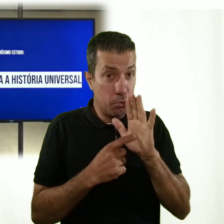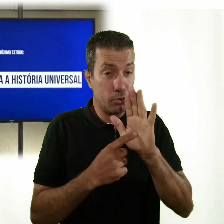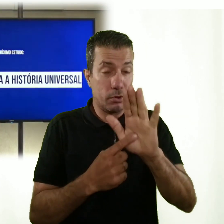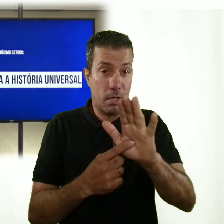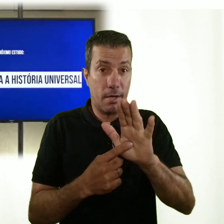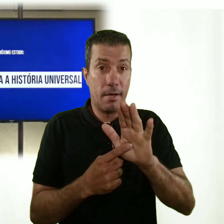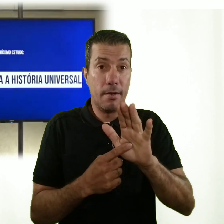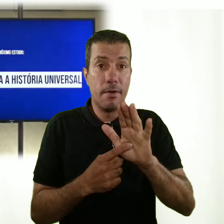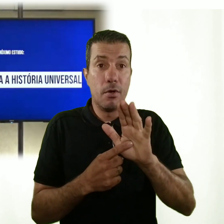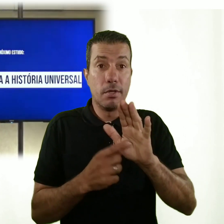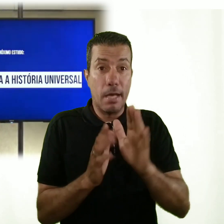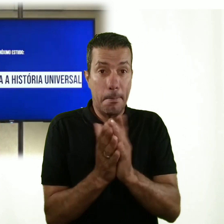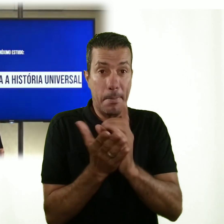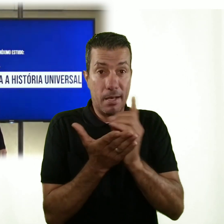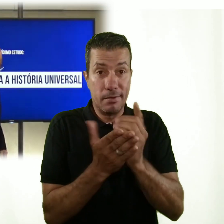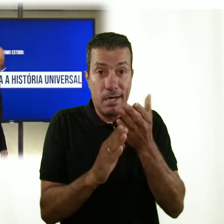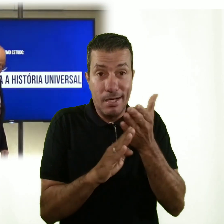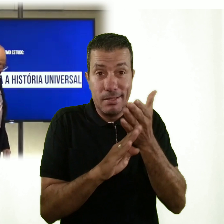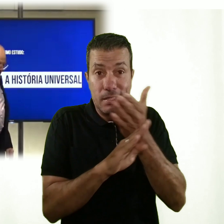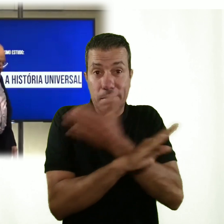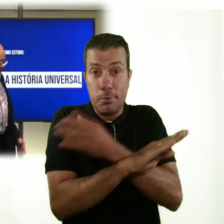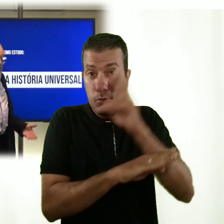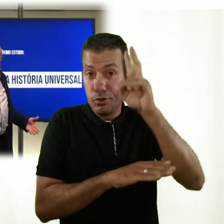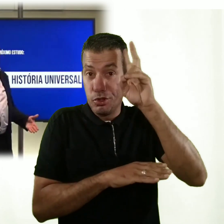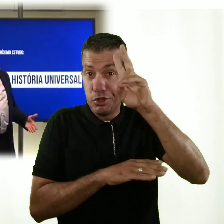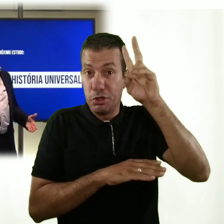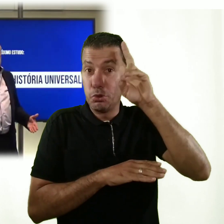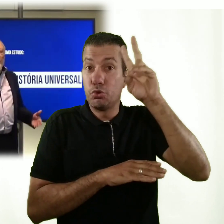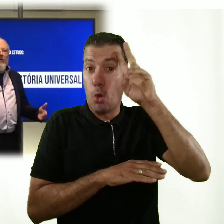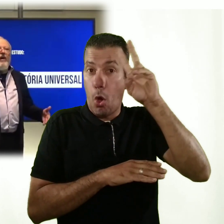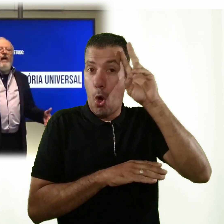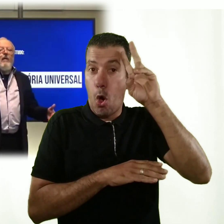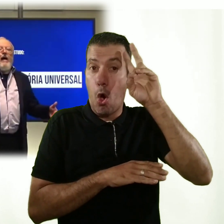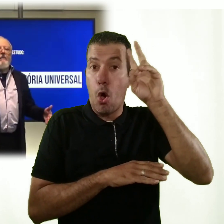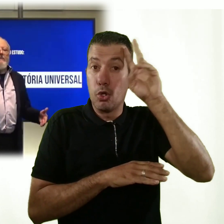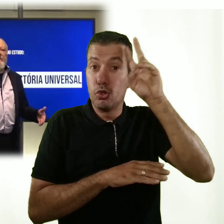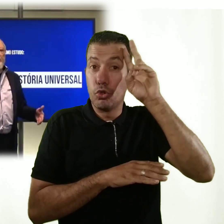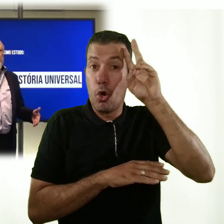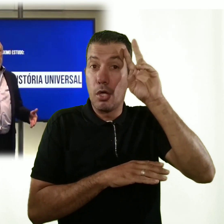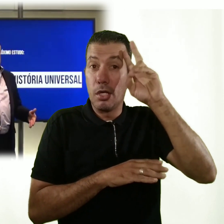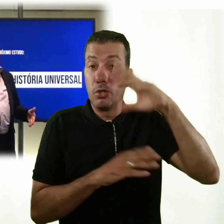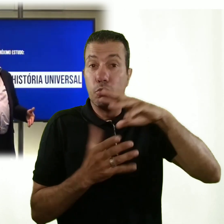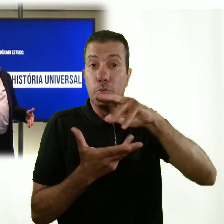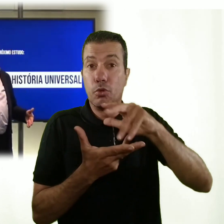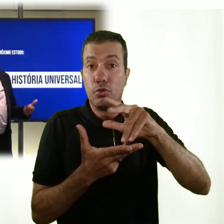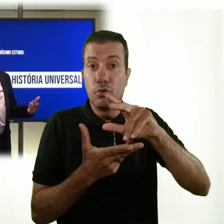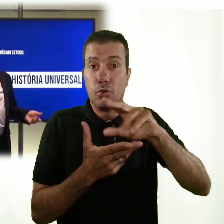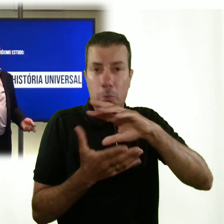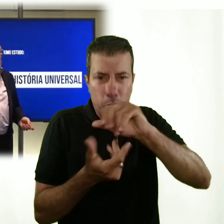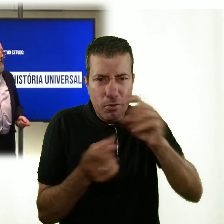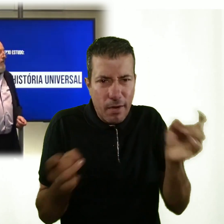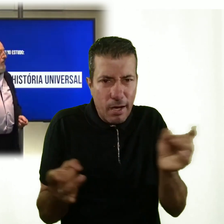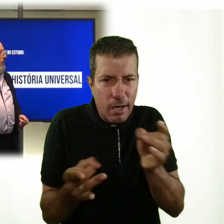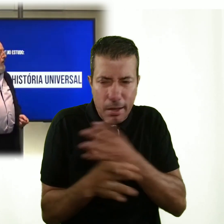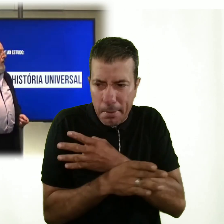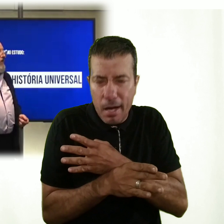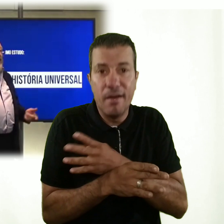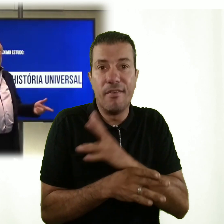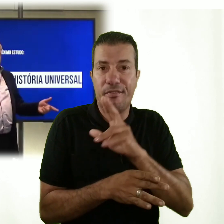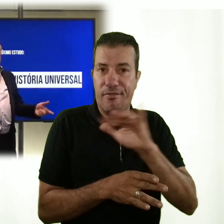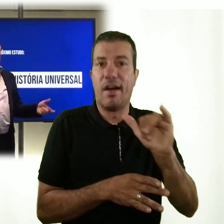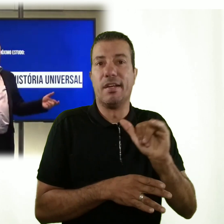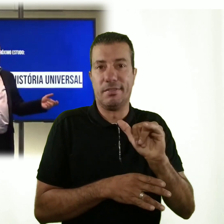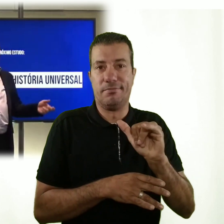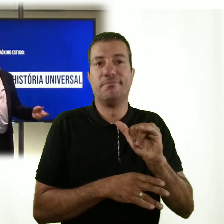que a Bíblia antecipou de história do mundo. Esse mundo vai acabar? Vai.